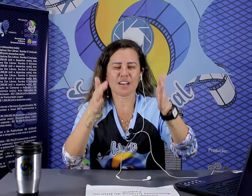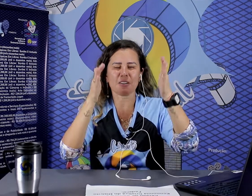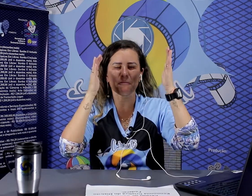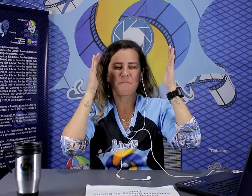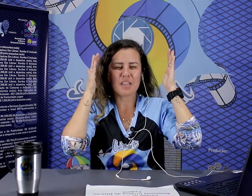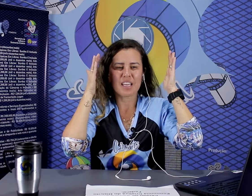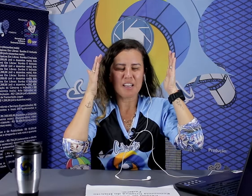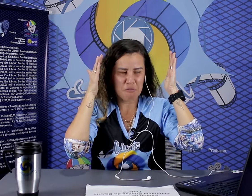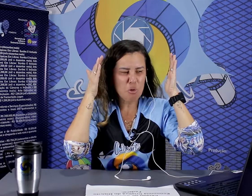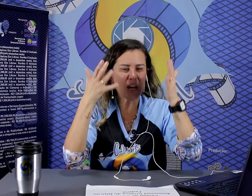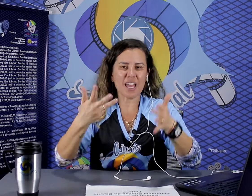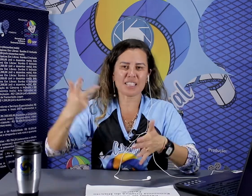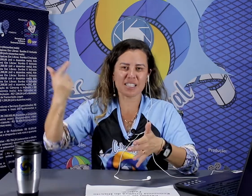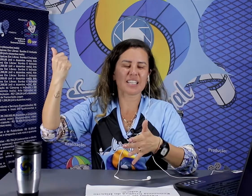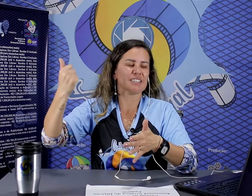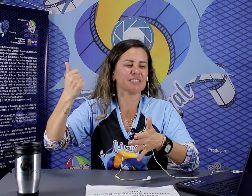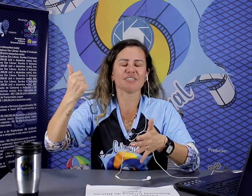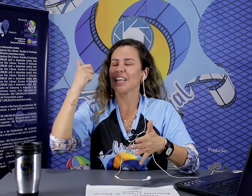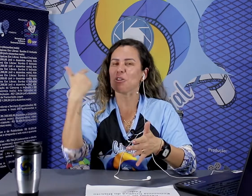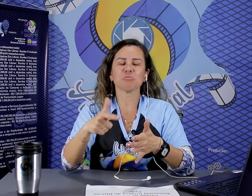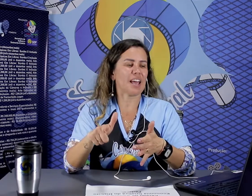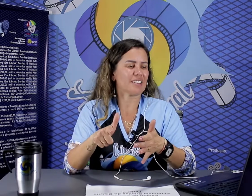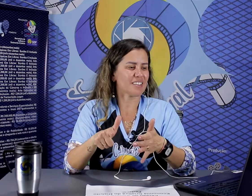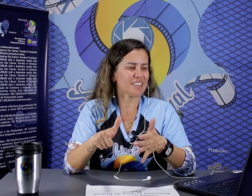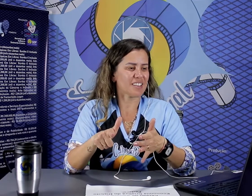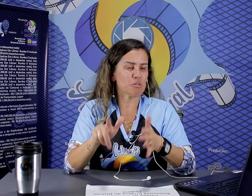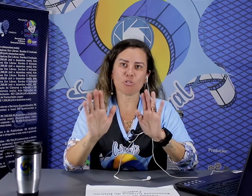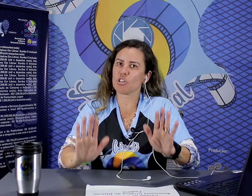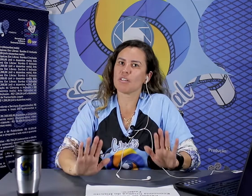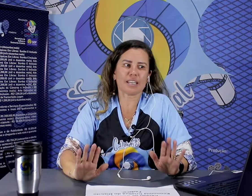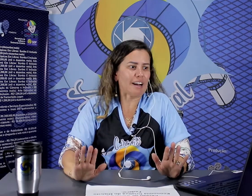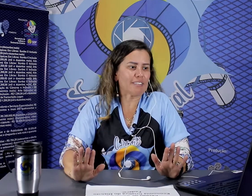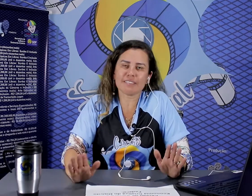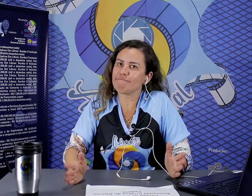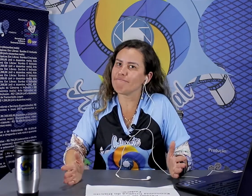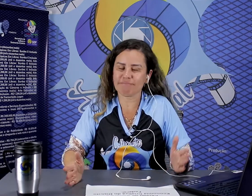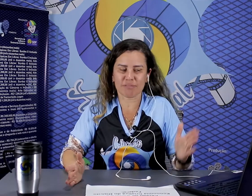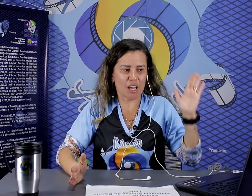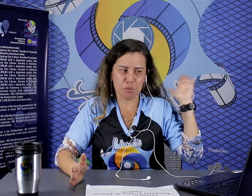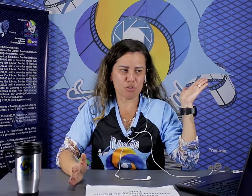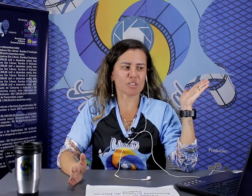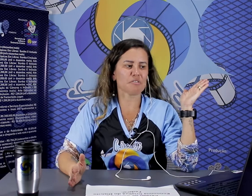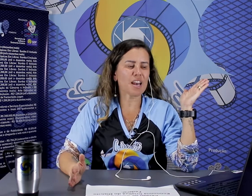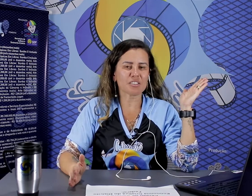compreensão, fluência, ele não tem. E quando eu chego lá na aula, é o professor que está falando, não sou